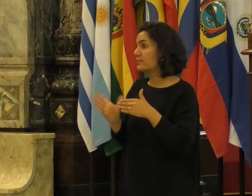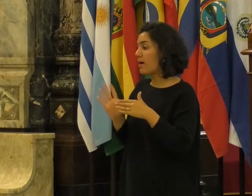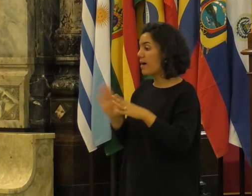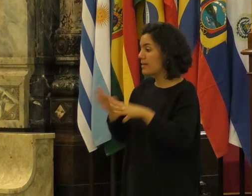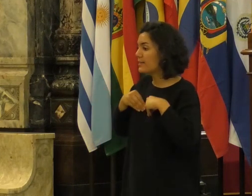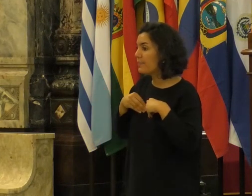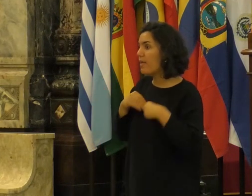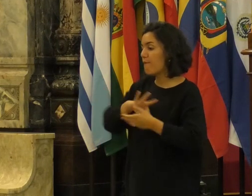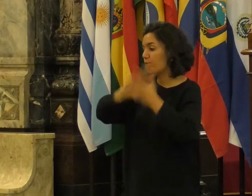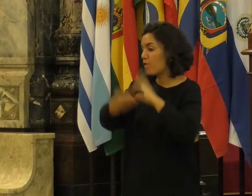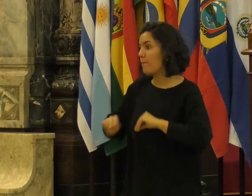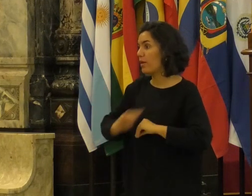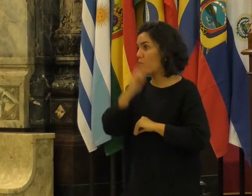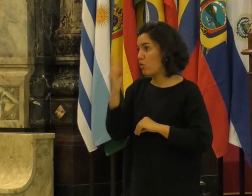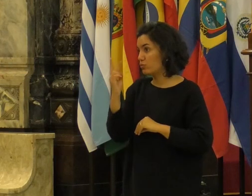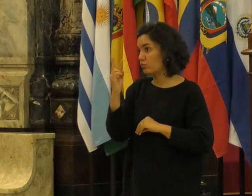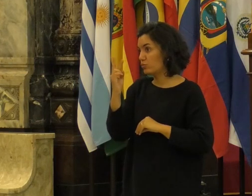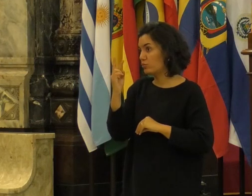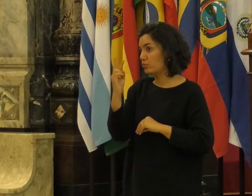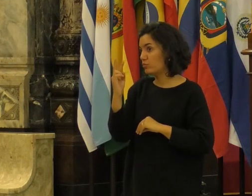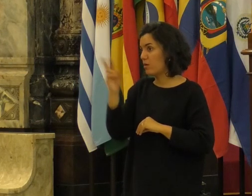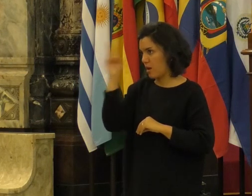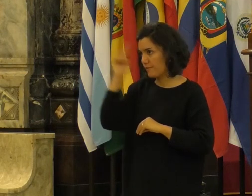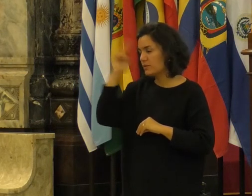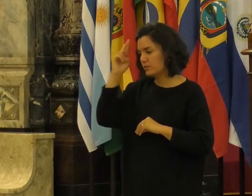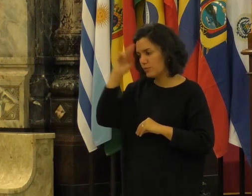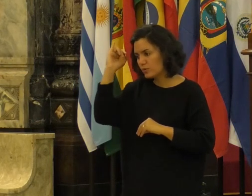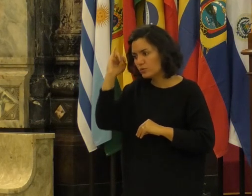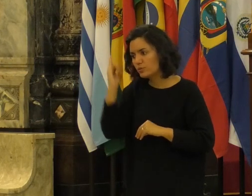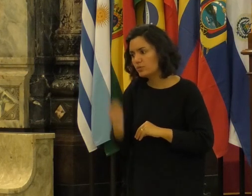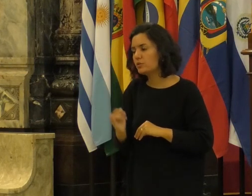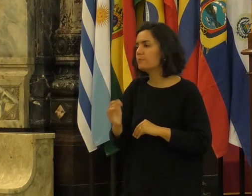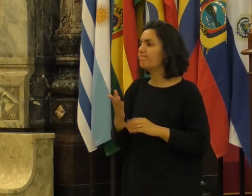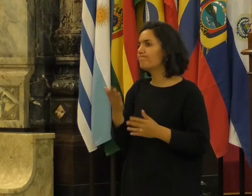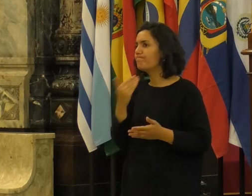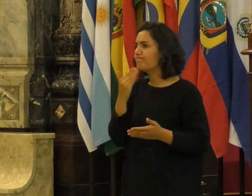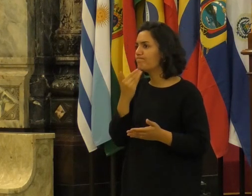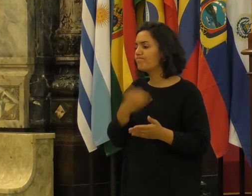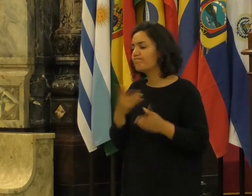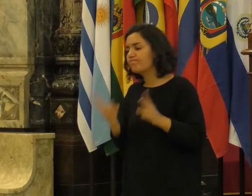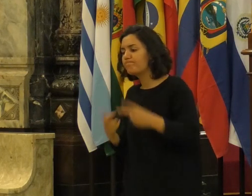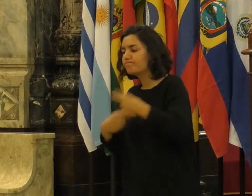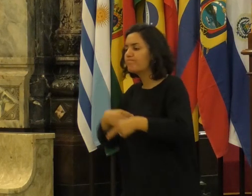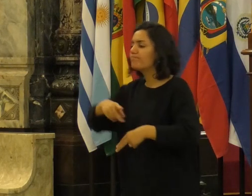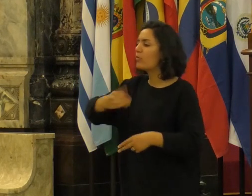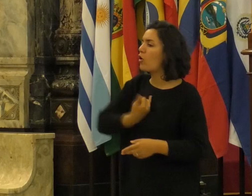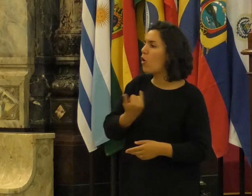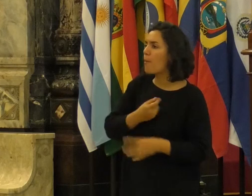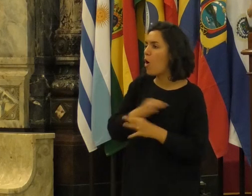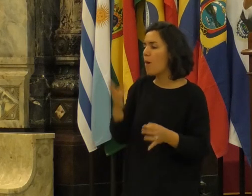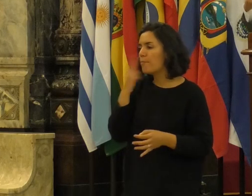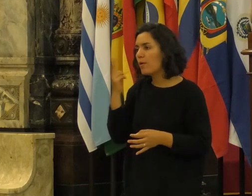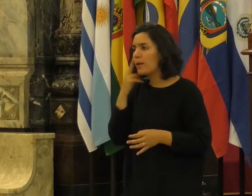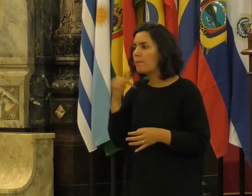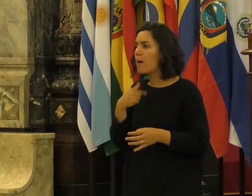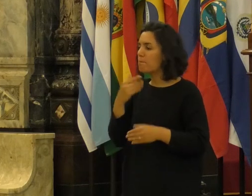al modo 2 y reflexivamente se dan muy bien cuenta de sus limitaciones y sus problemas y que